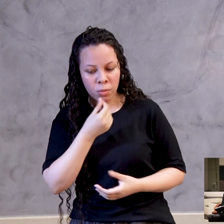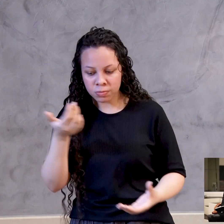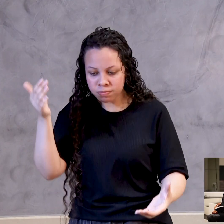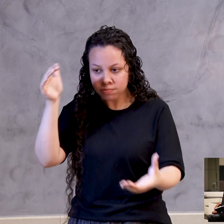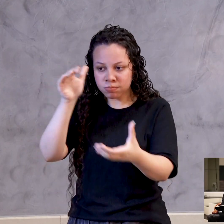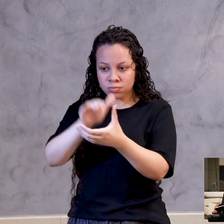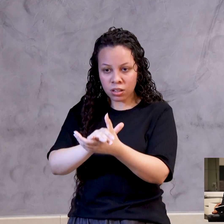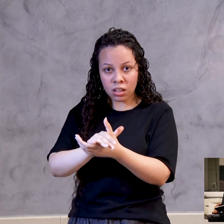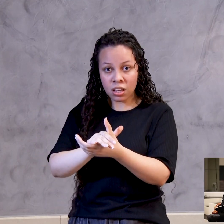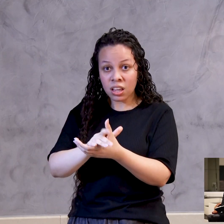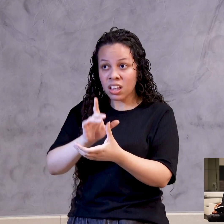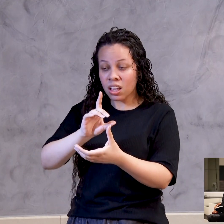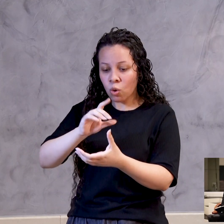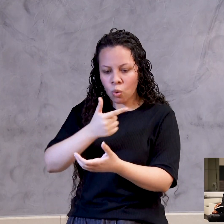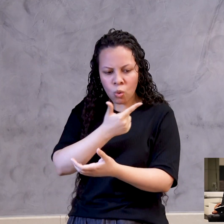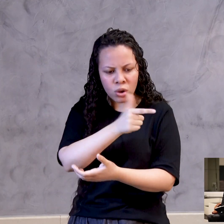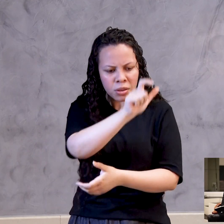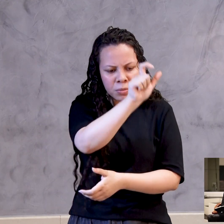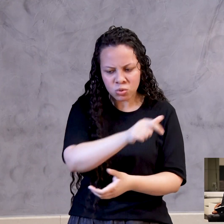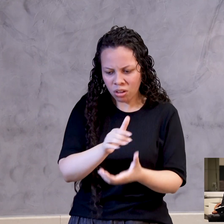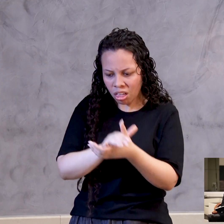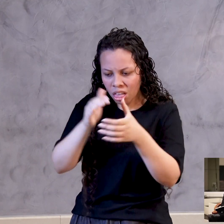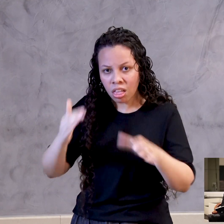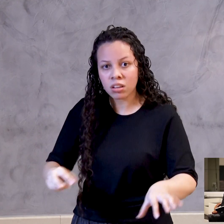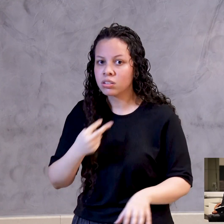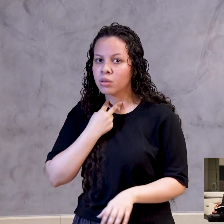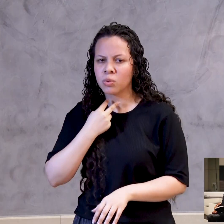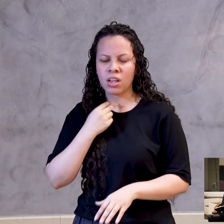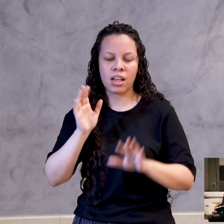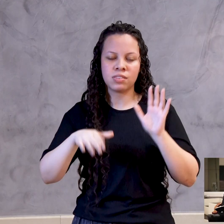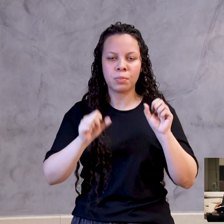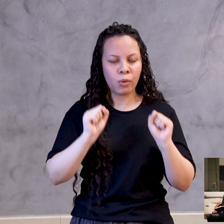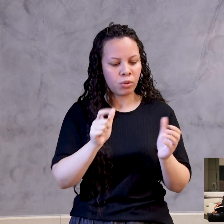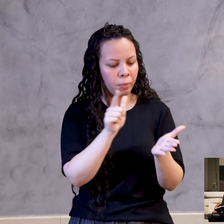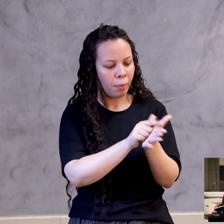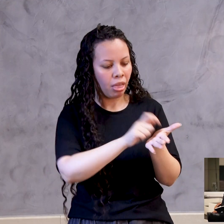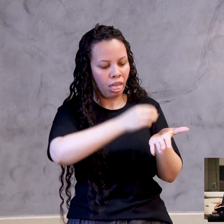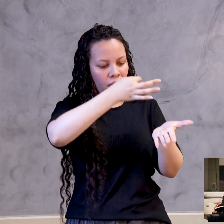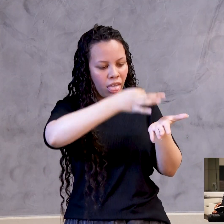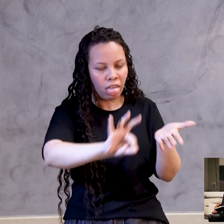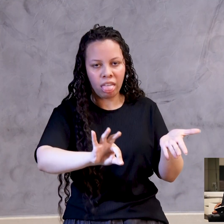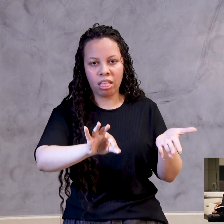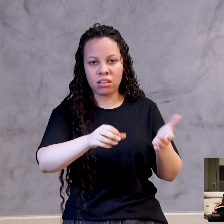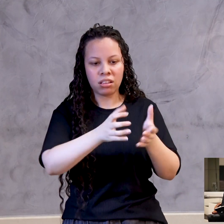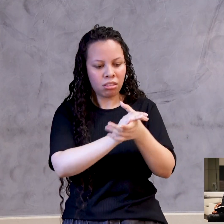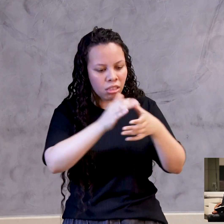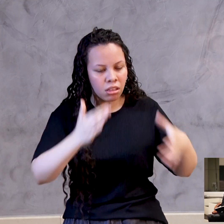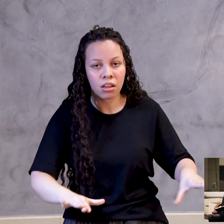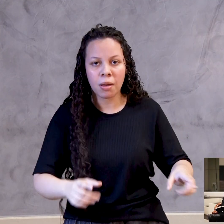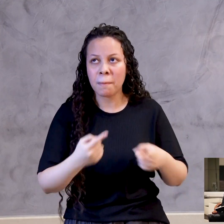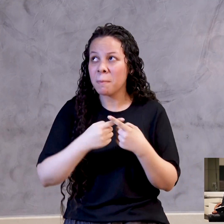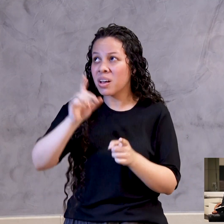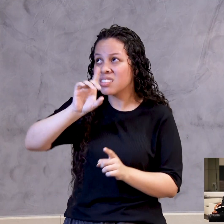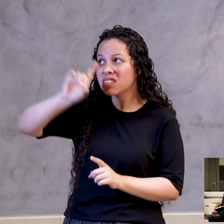os homens podem desfazer documentos, papéis, certidões. Deus não. Quer dizer que Deus ajuntou